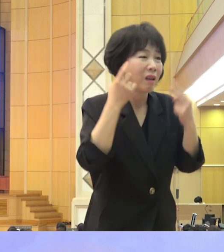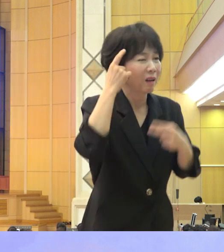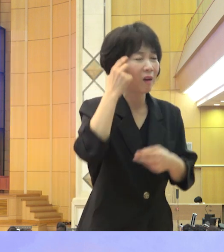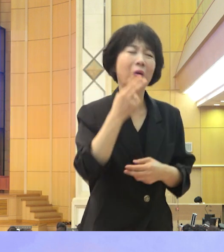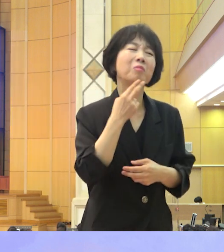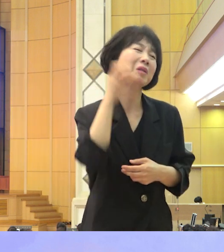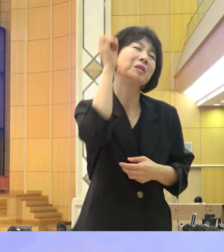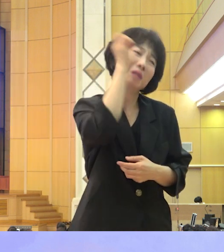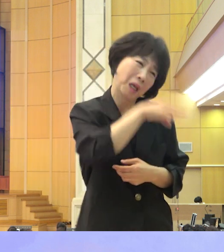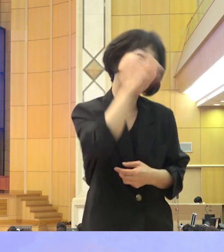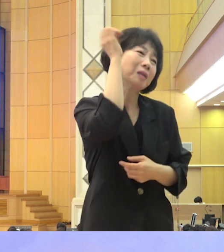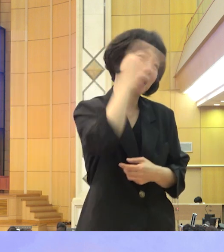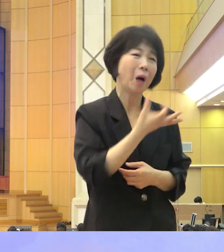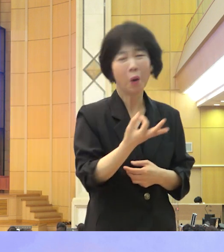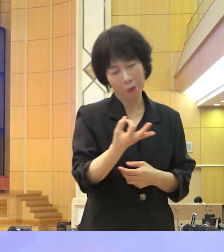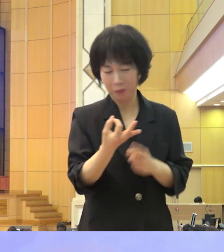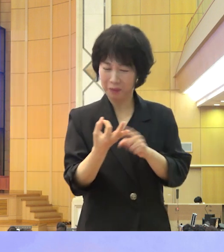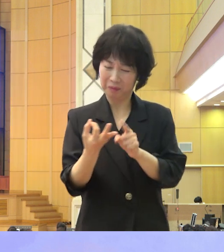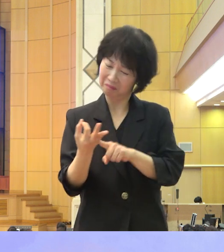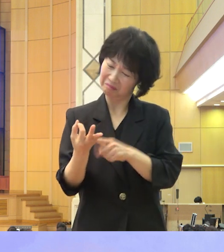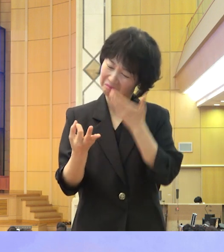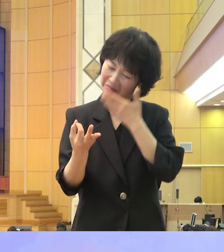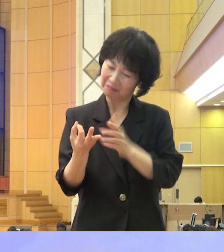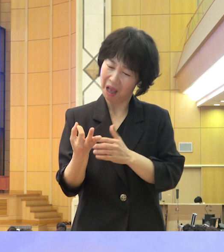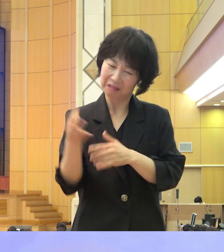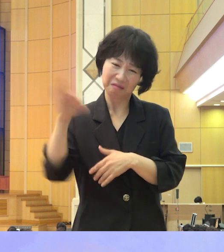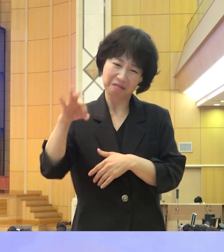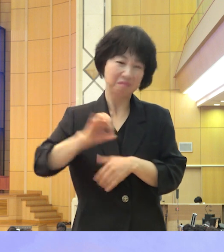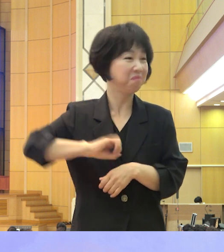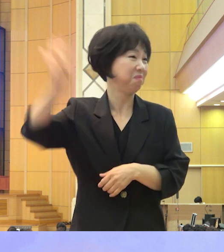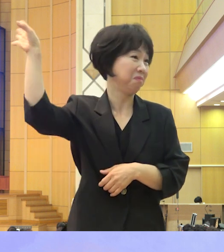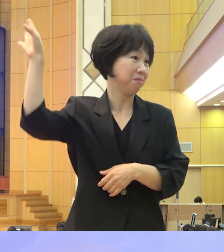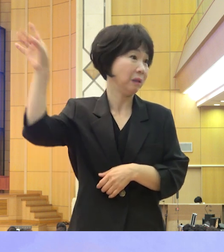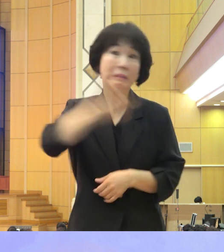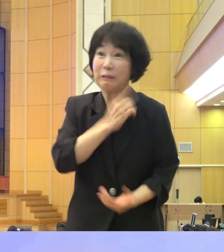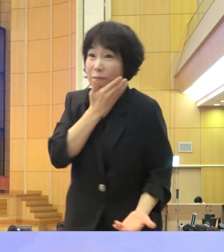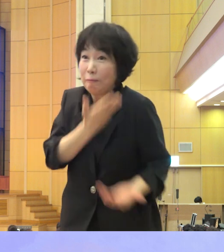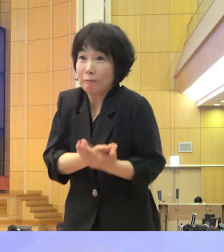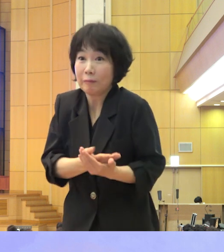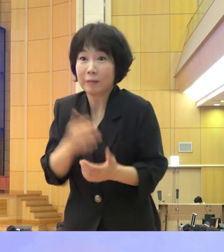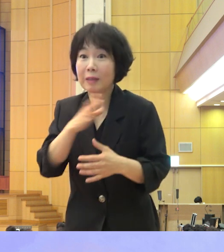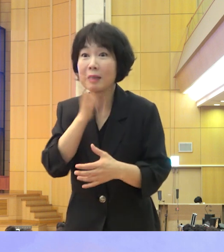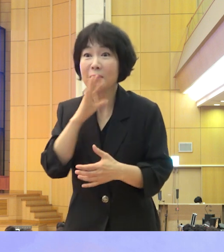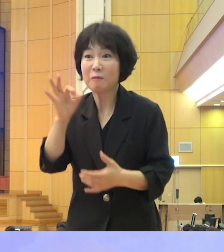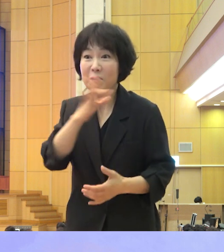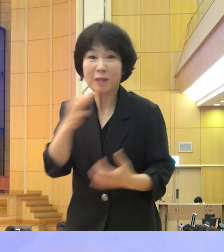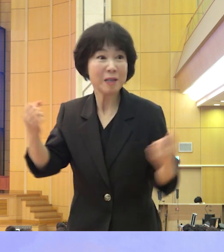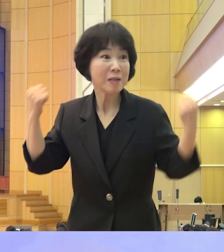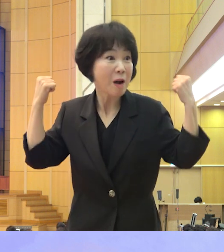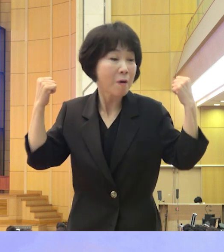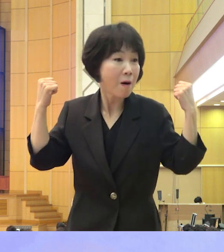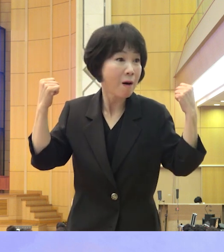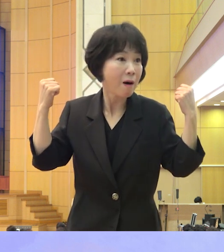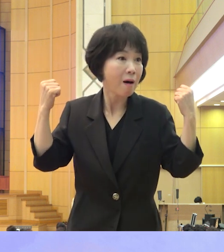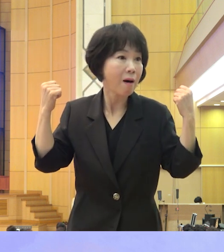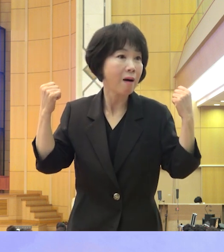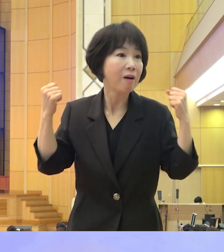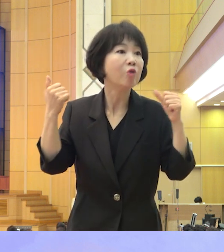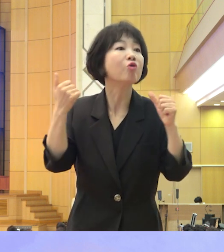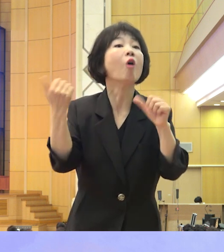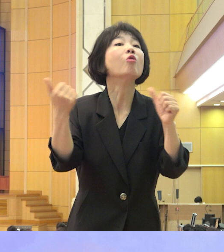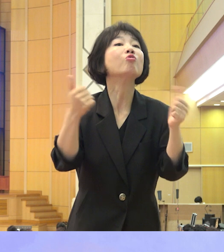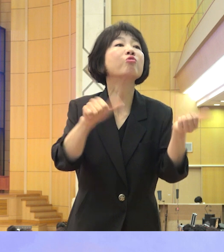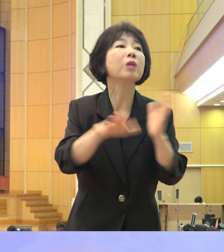뭐가 있겠어요. 자녀들이 용돈에도 좀 주면 그래도 괜찮은 거예요. 연세 많으신 분들끼리 딱 모이면요, 얼마 용돈